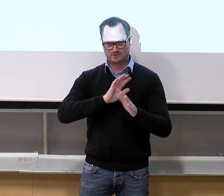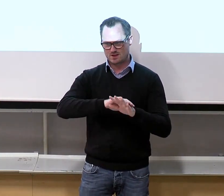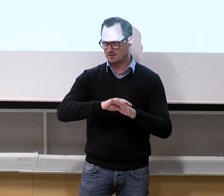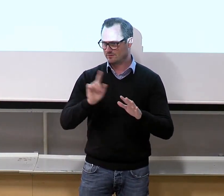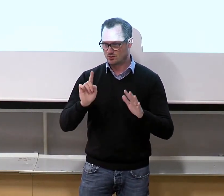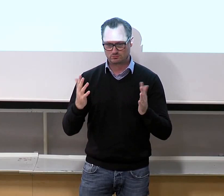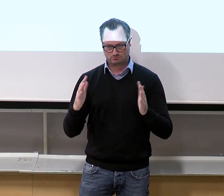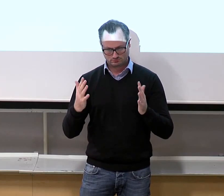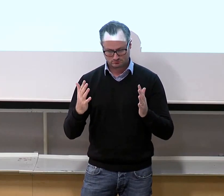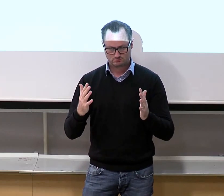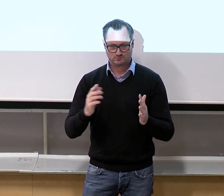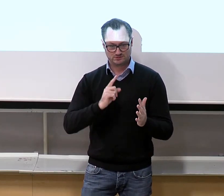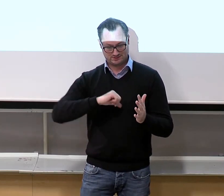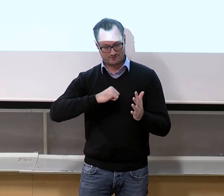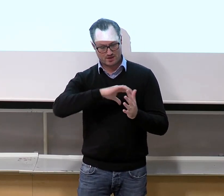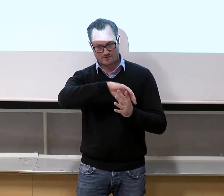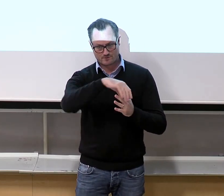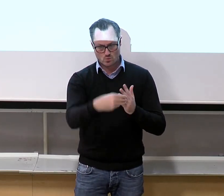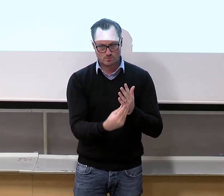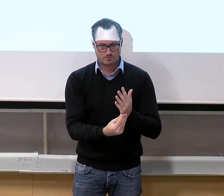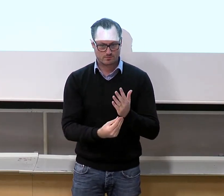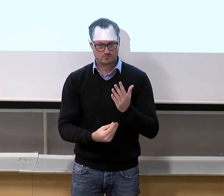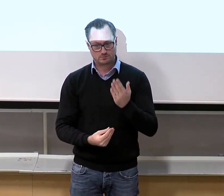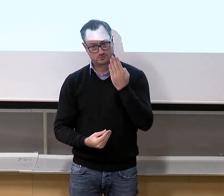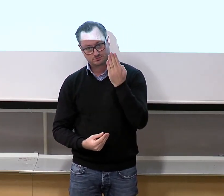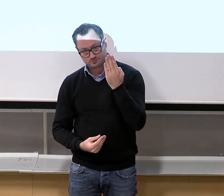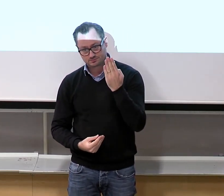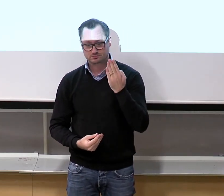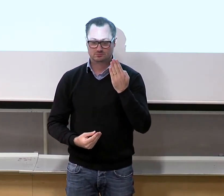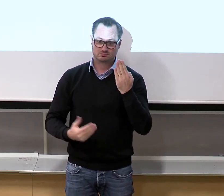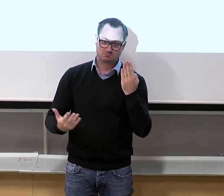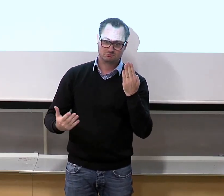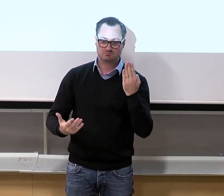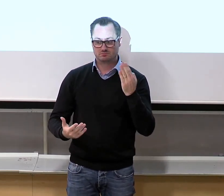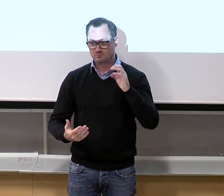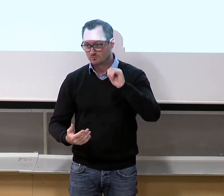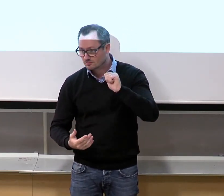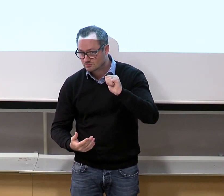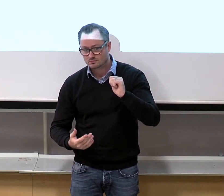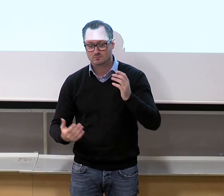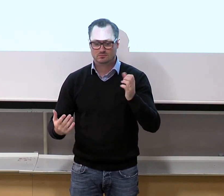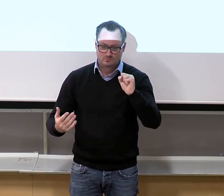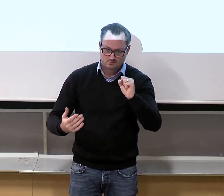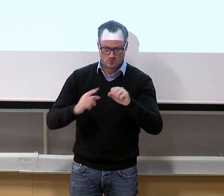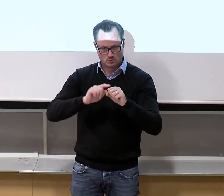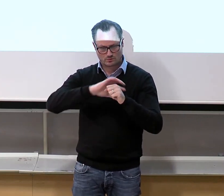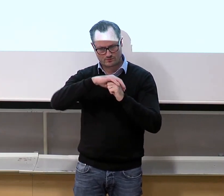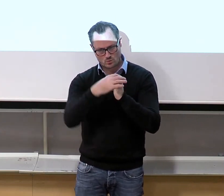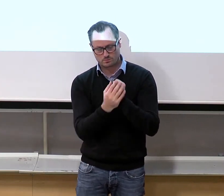någonstans, var någonstans händerna är placerade. Och sen så även hur själva handformen ser ut. Om den är knuten eller